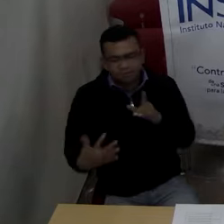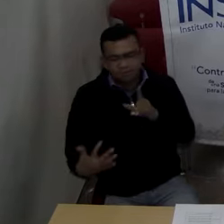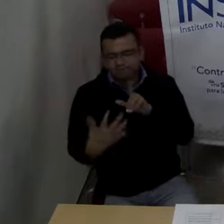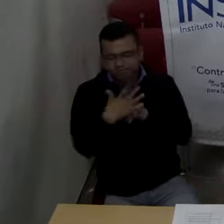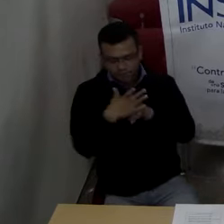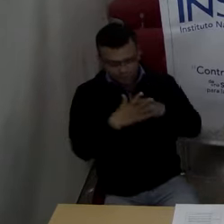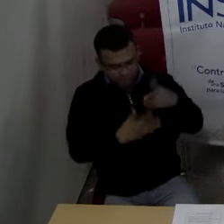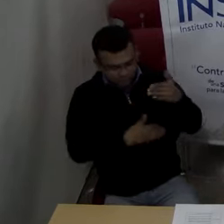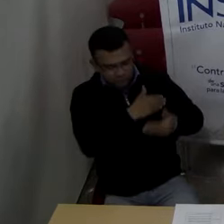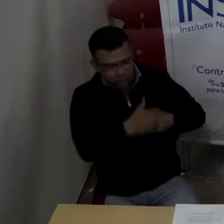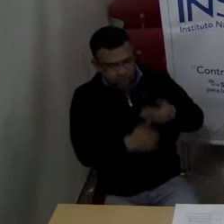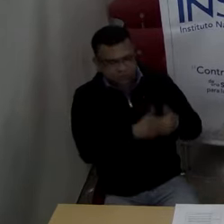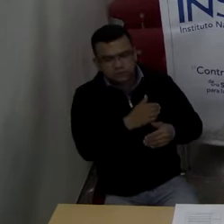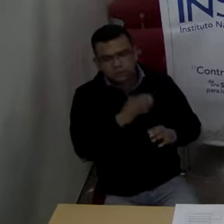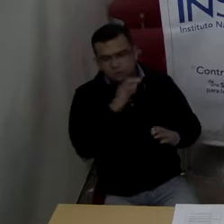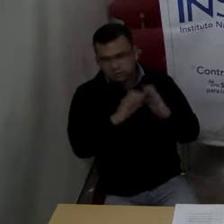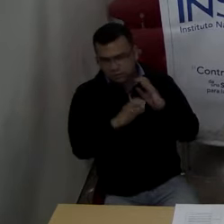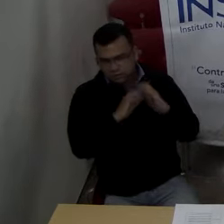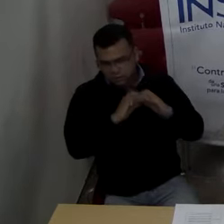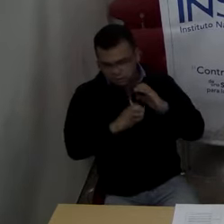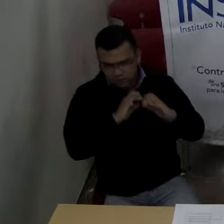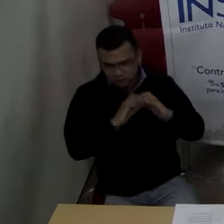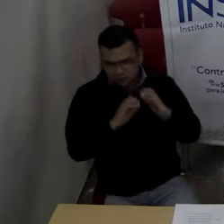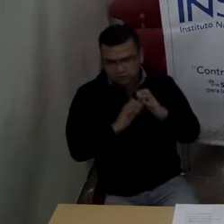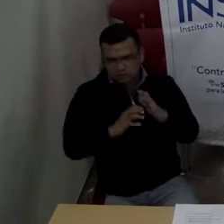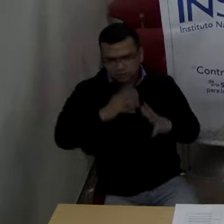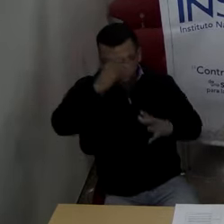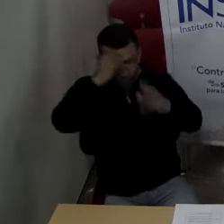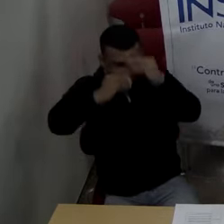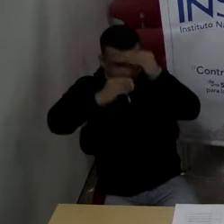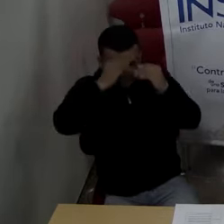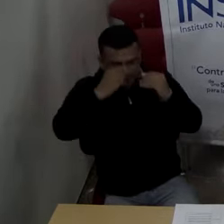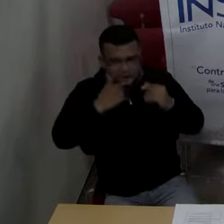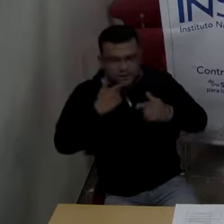en el proceso comunicativo y en la adquisición de una lengua.